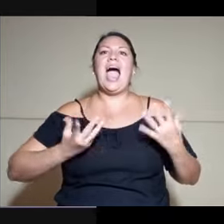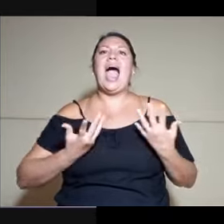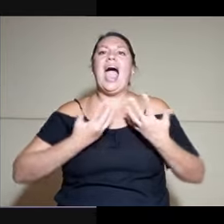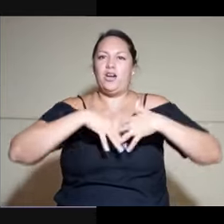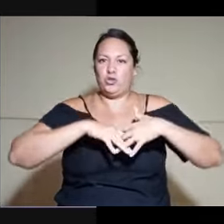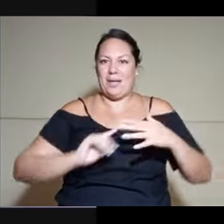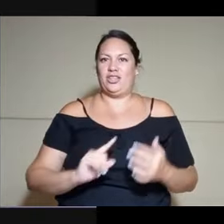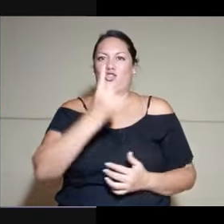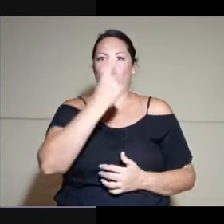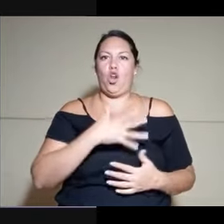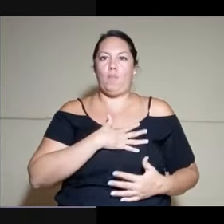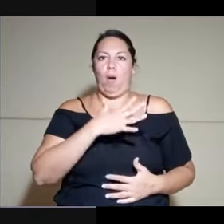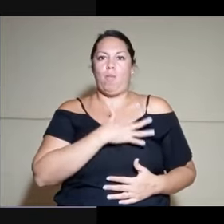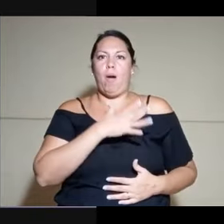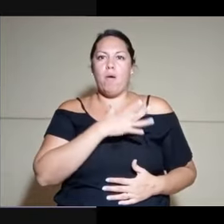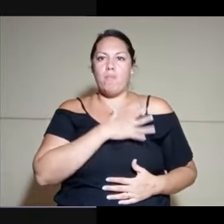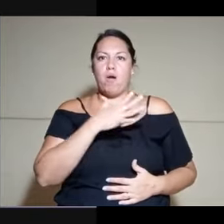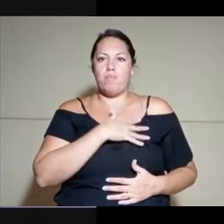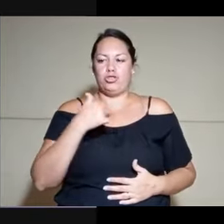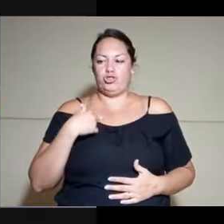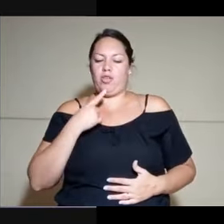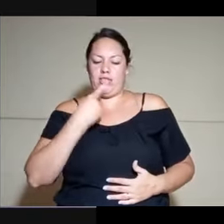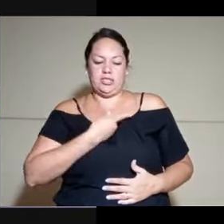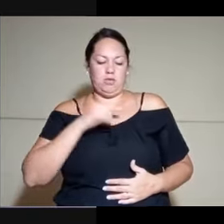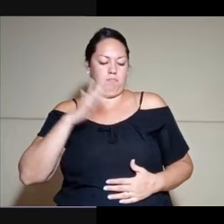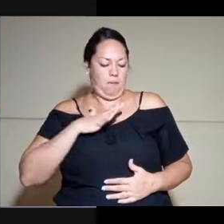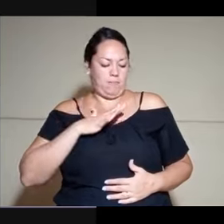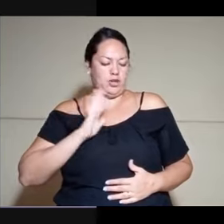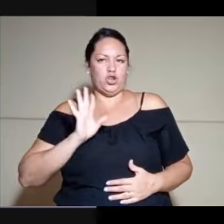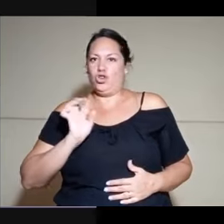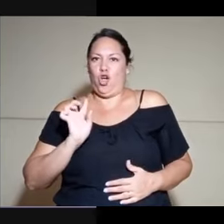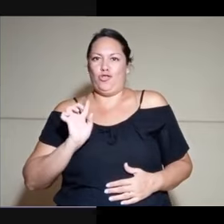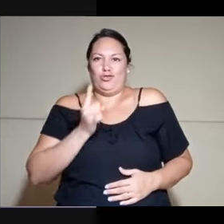corazón se mueve o no se mueve. Sí, se mueve, pero es una motricidad